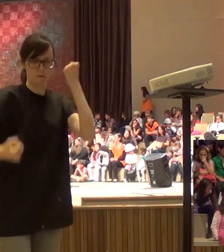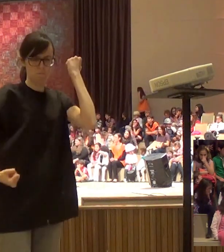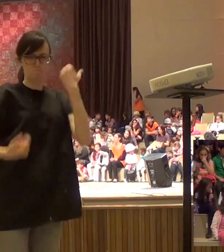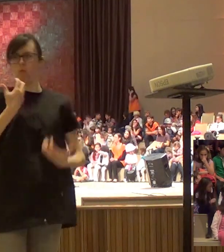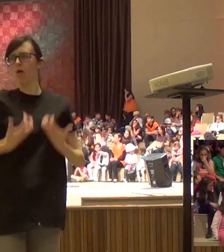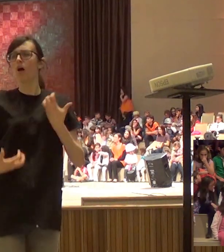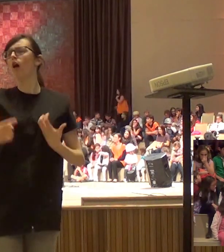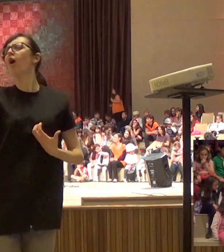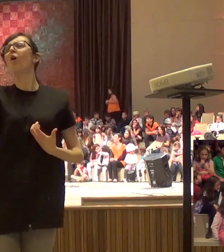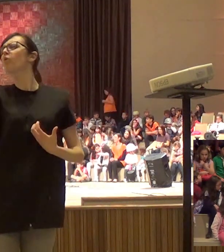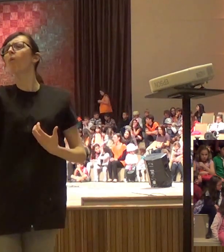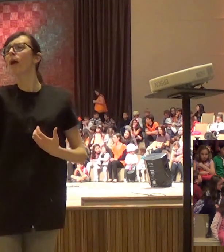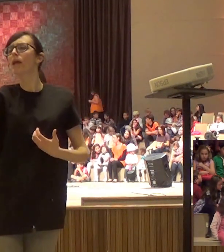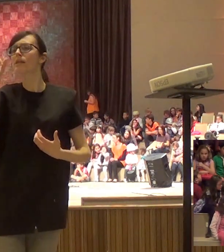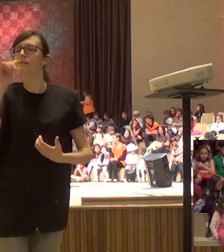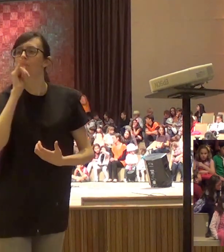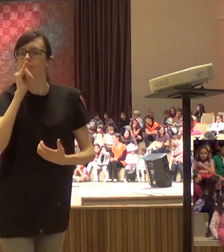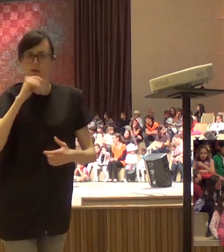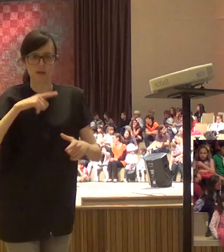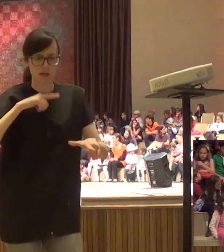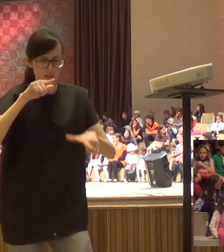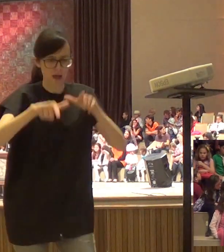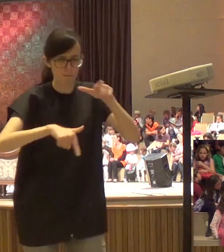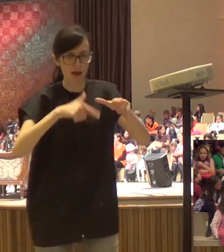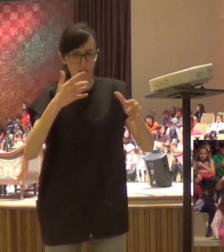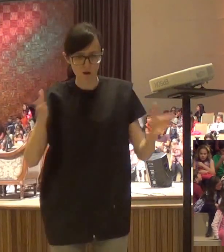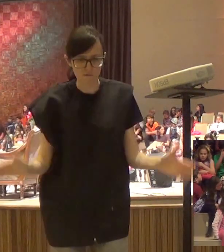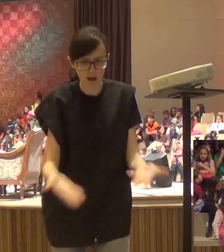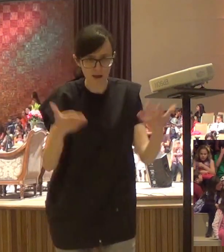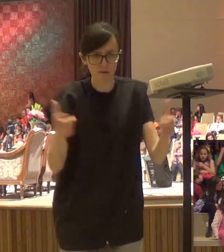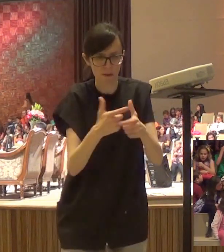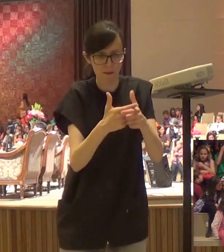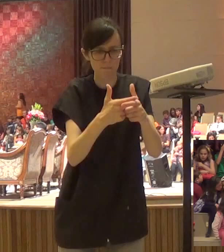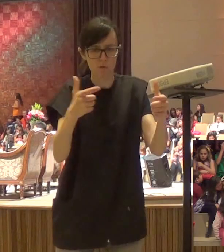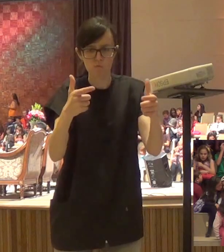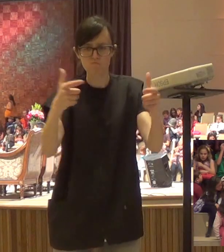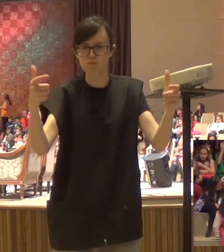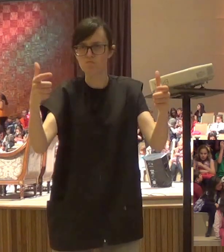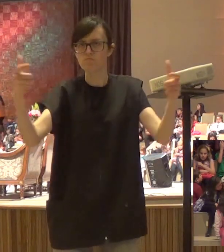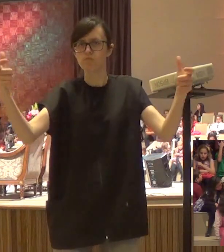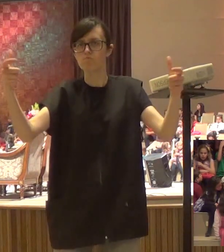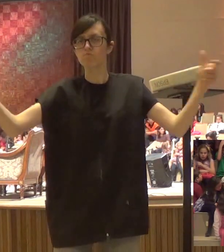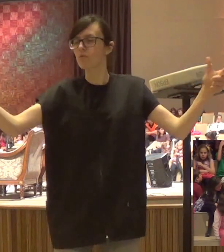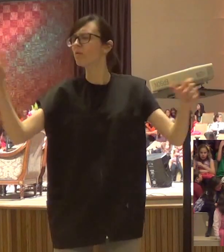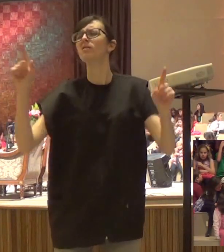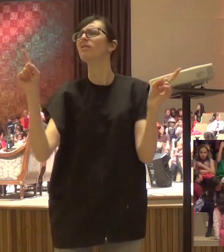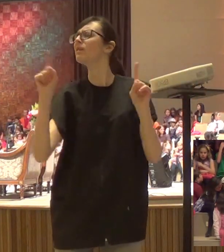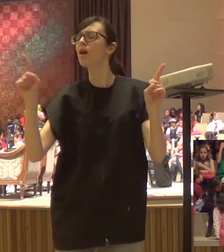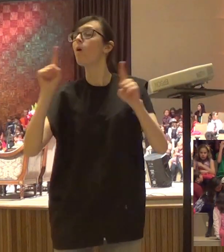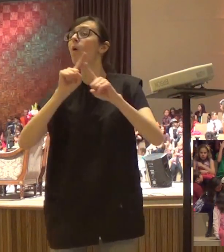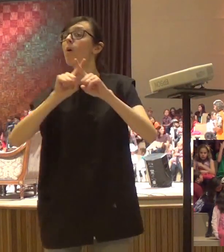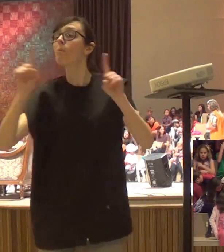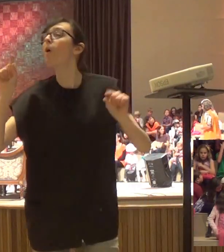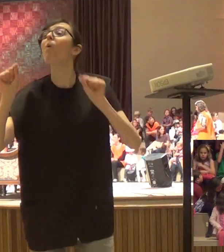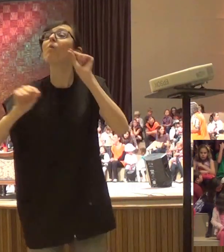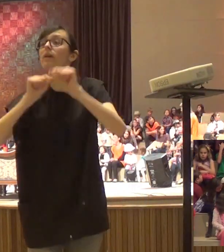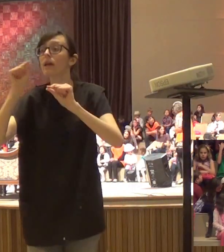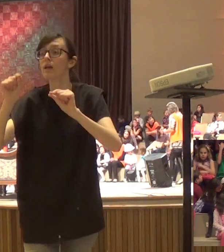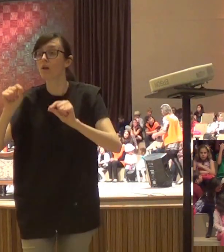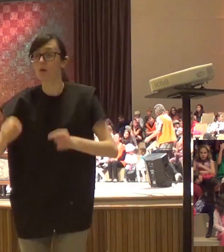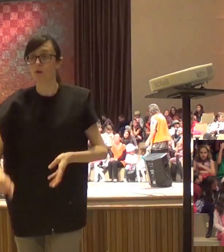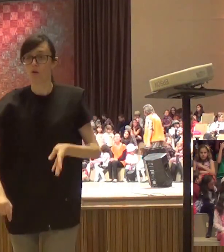promover um avivamento não é aumentar uma atividade de qualquer público e meio exterior apenas.